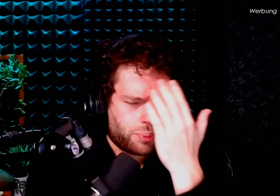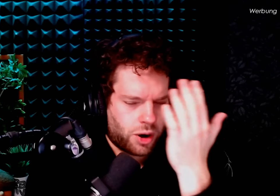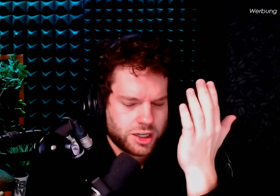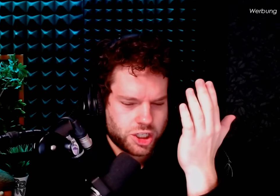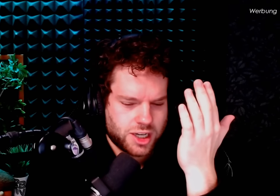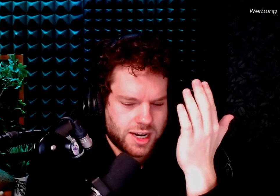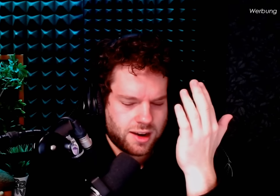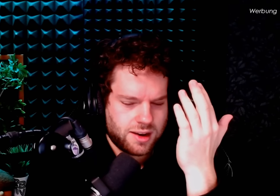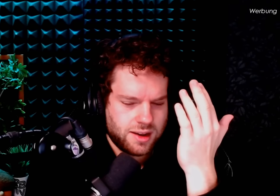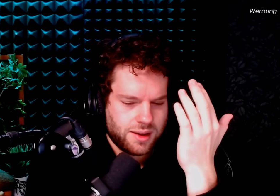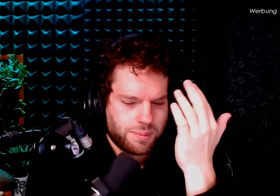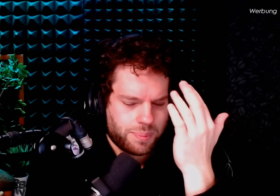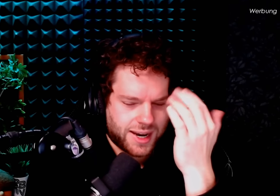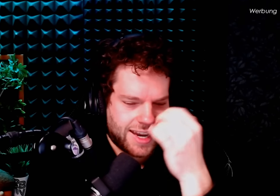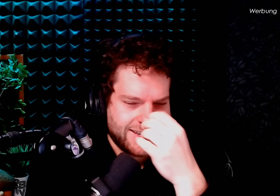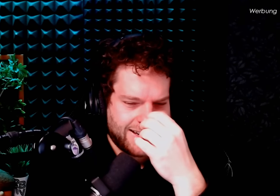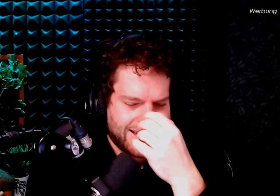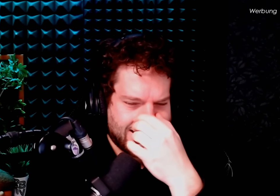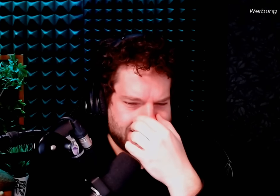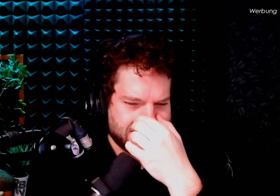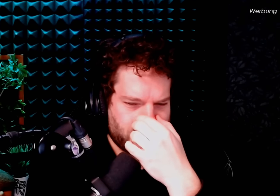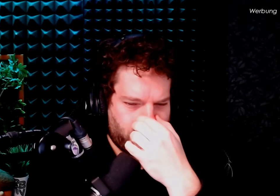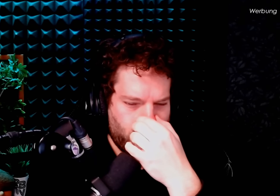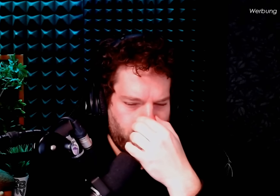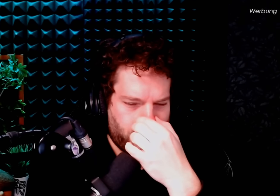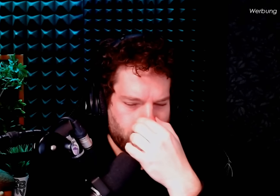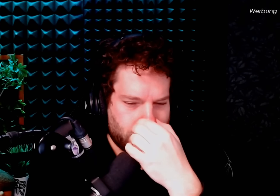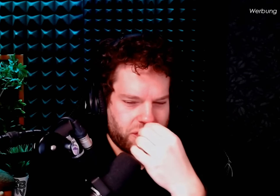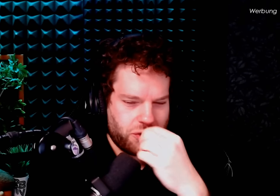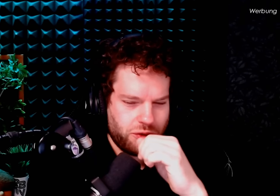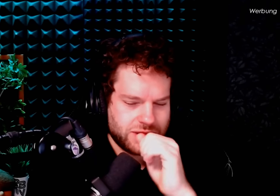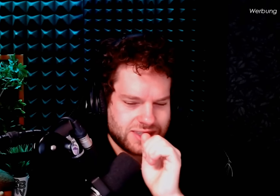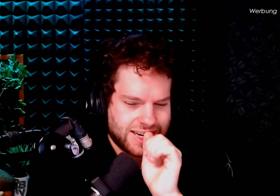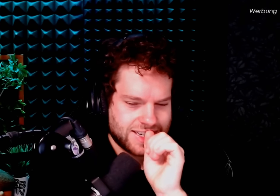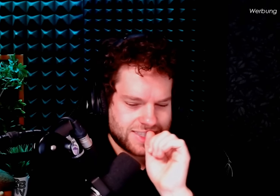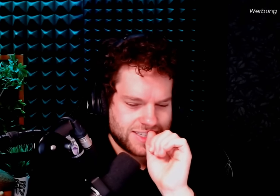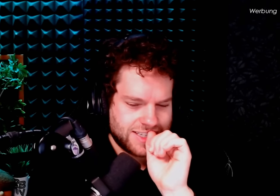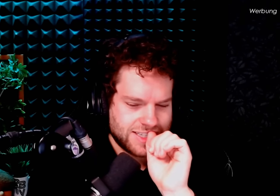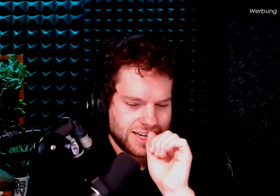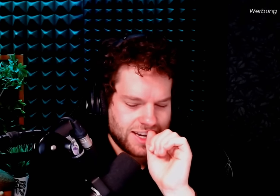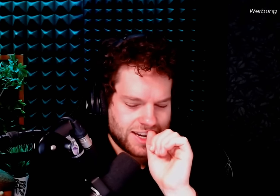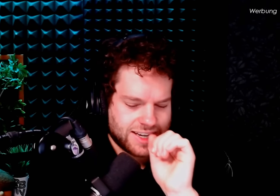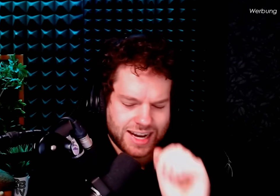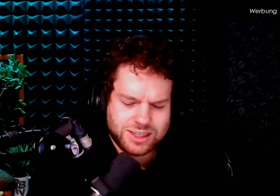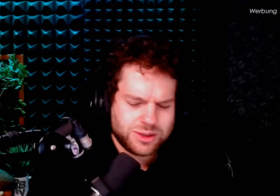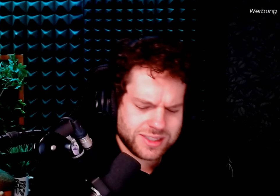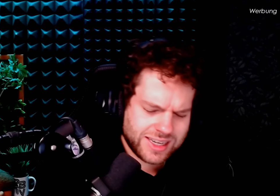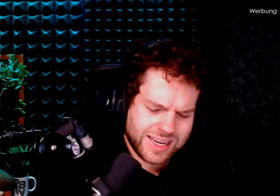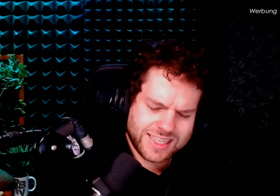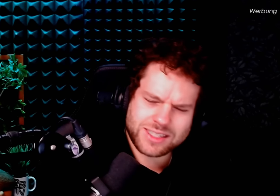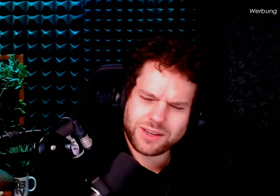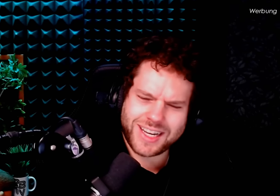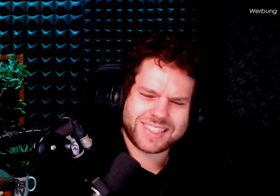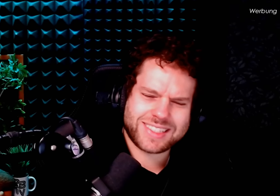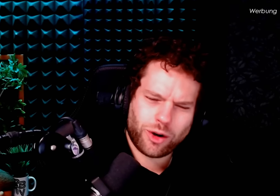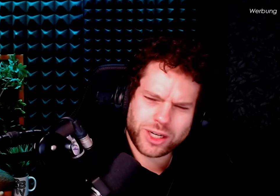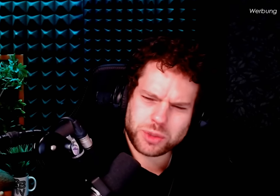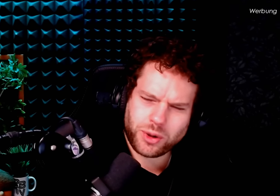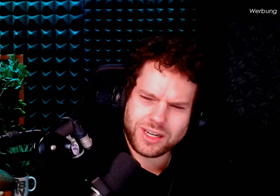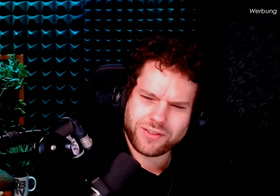Bordstein, Bordstein, Brennglas, 565, Kaktus, sind das irgendwelche Zaubersprüche?